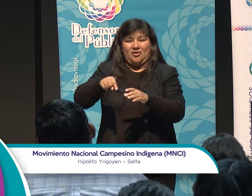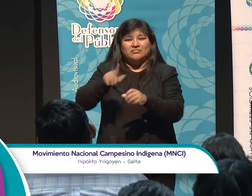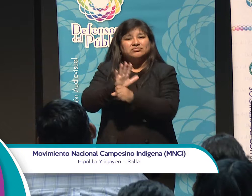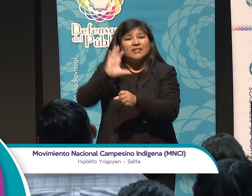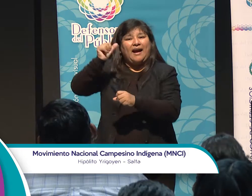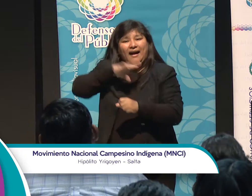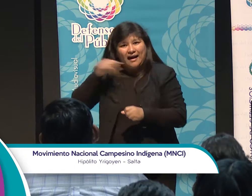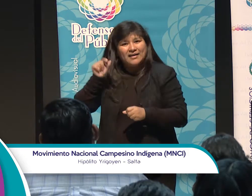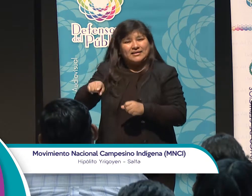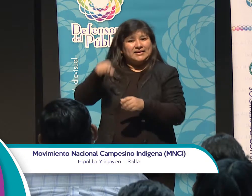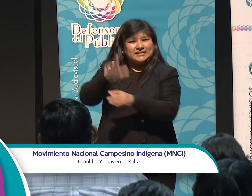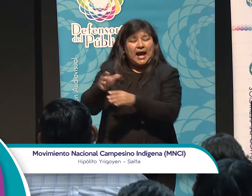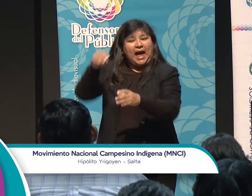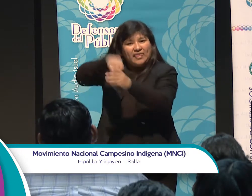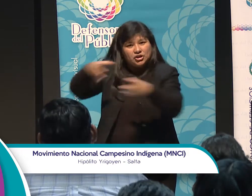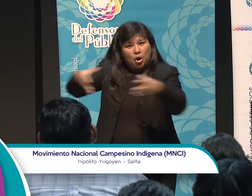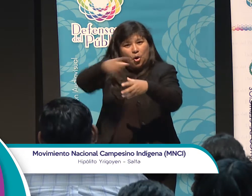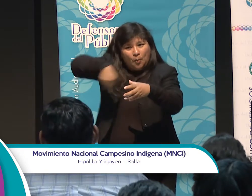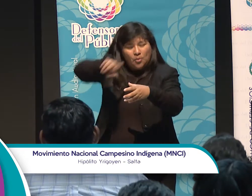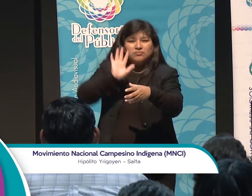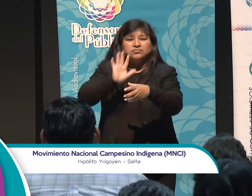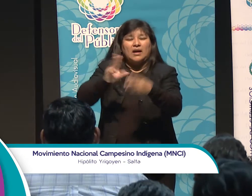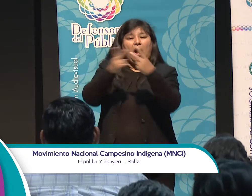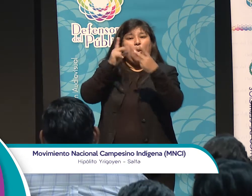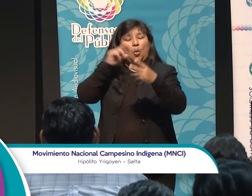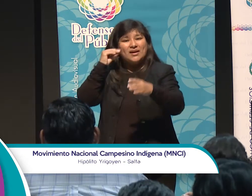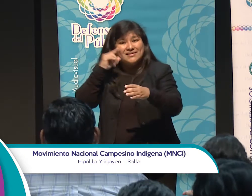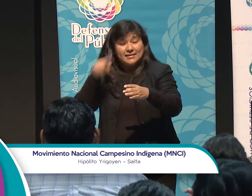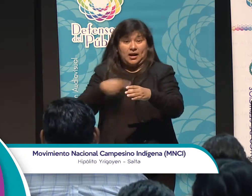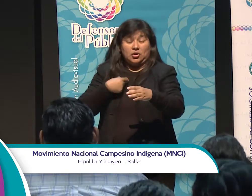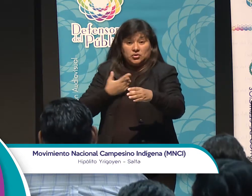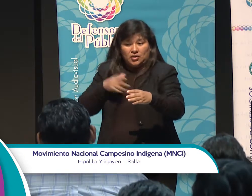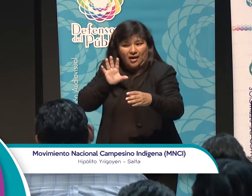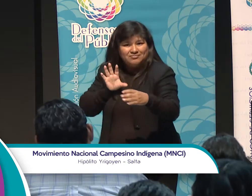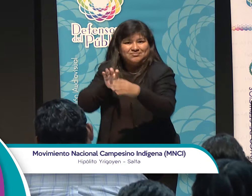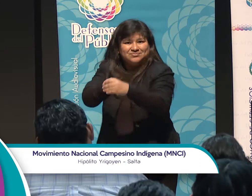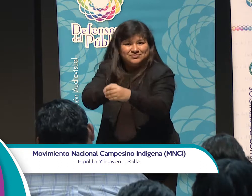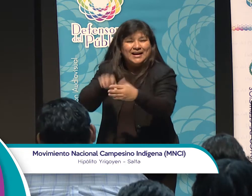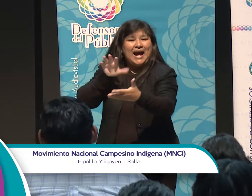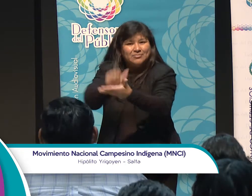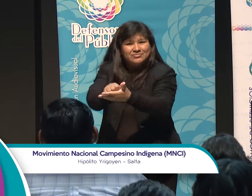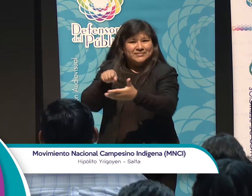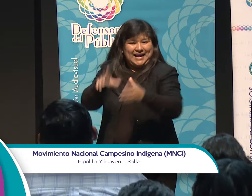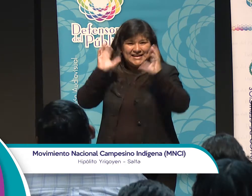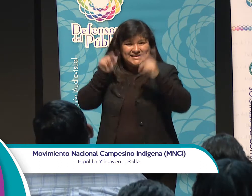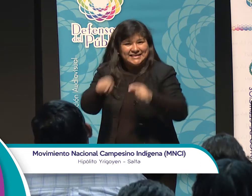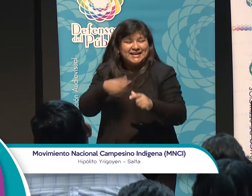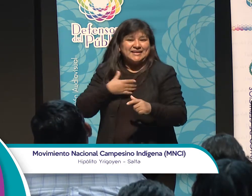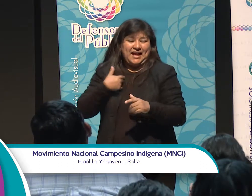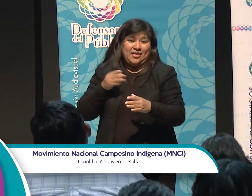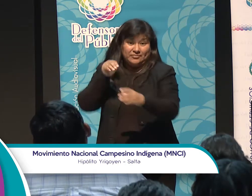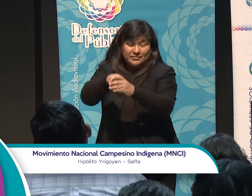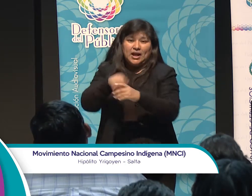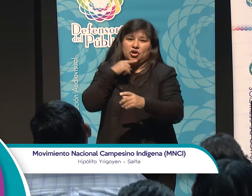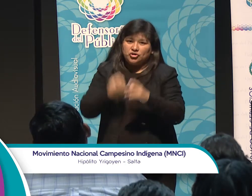están faltando varias cosas, que ya nos apropiamos nosotros de esa radio y estamos haciendo muchos